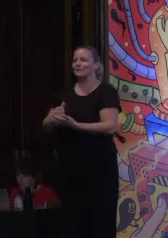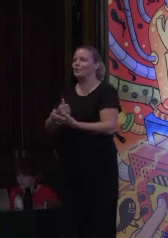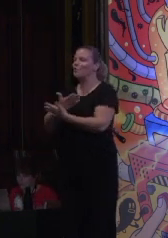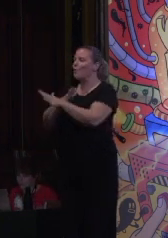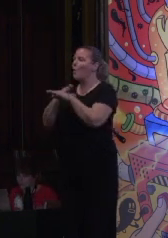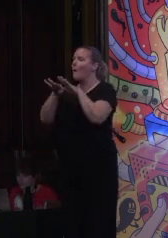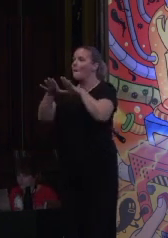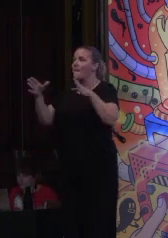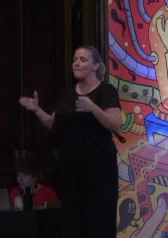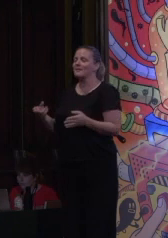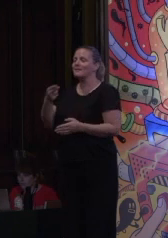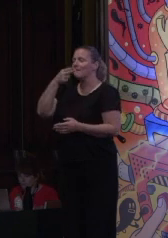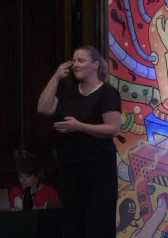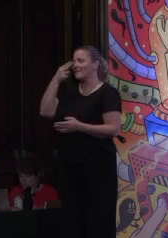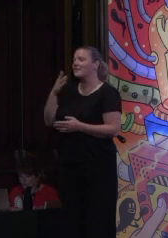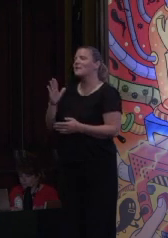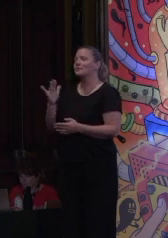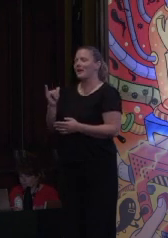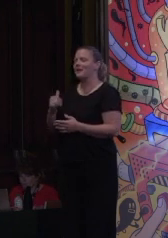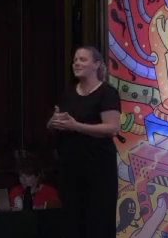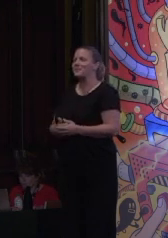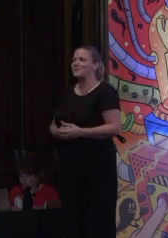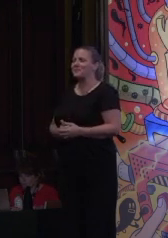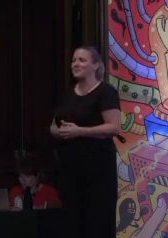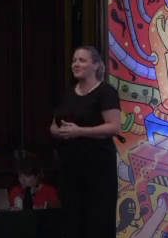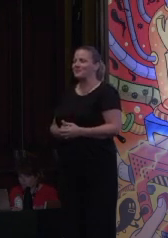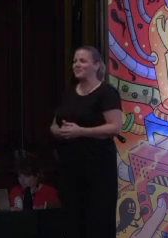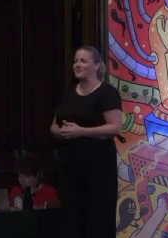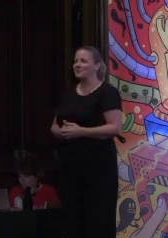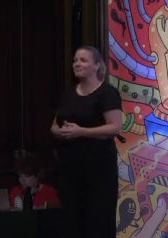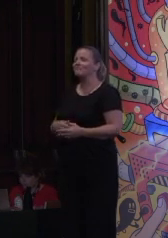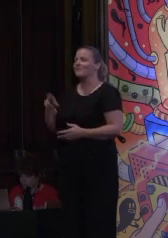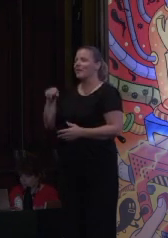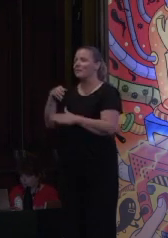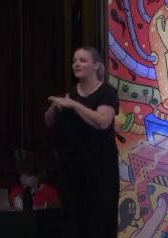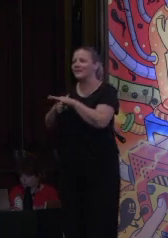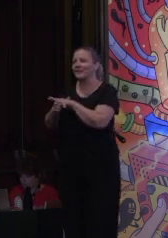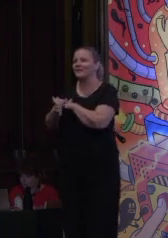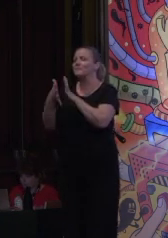y por la inclusión, más específicamente por la lengua de signos.